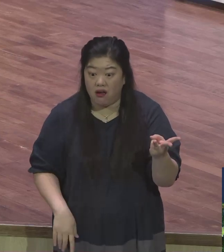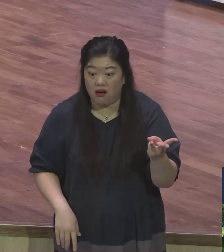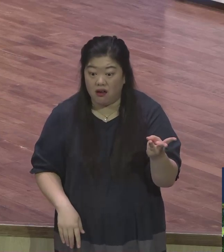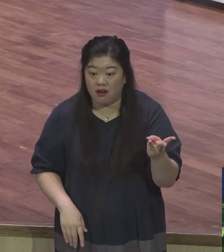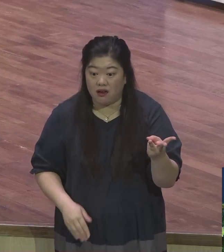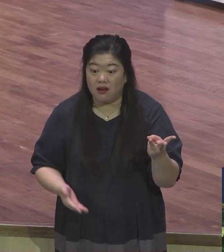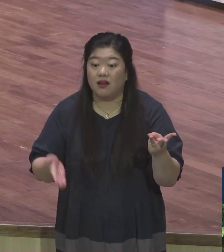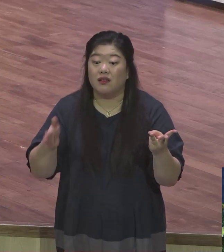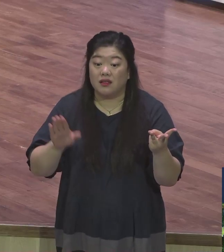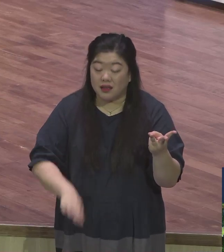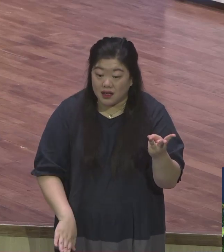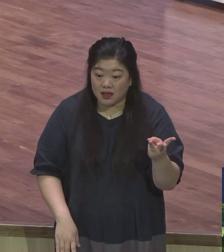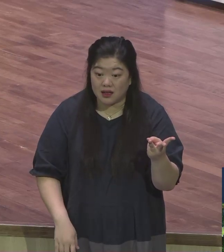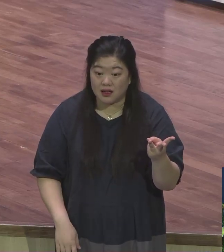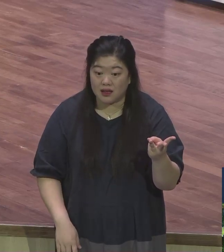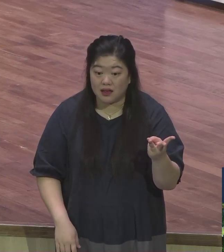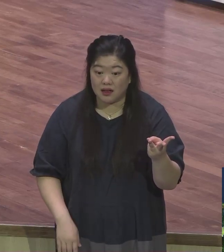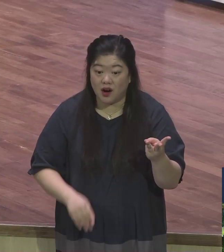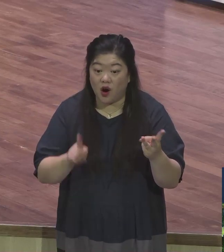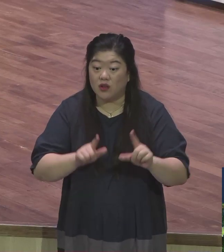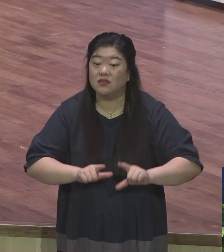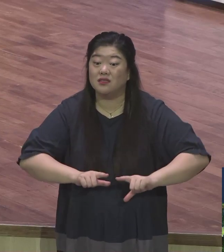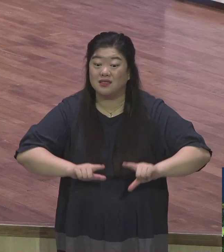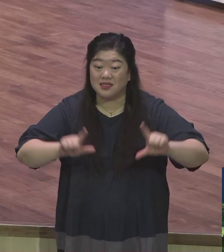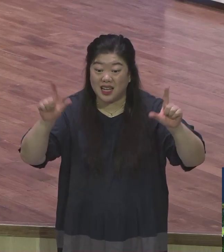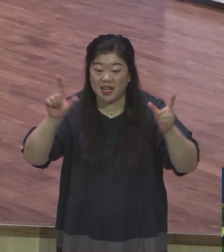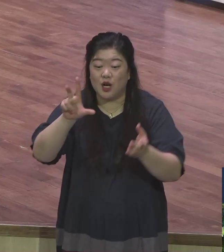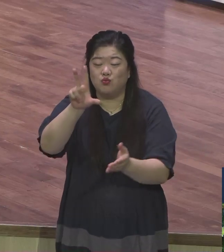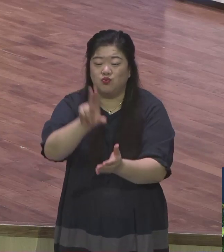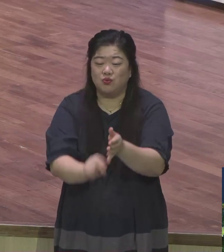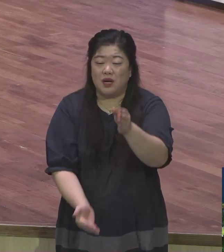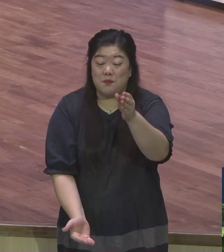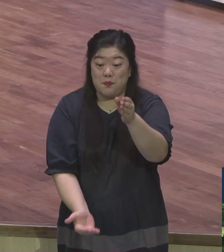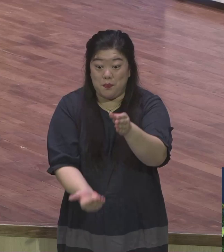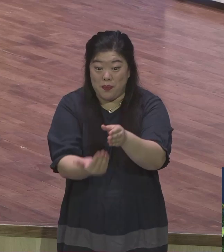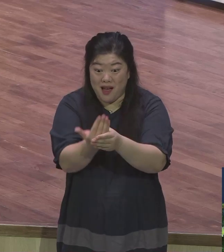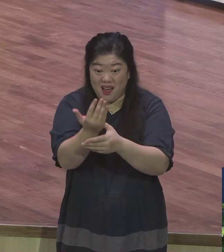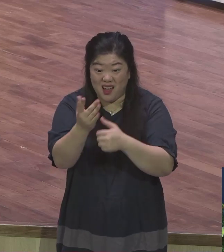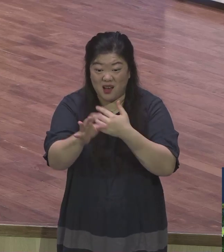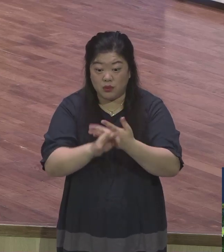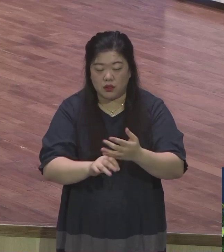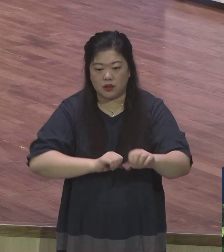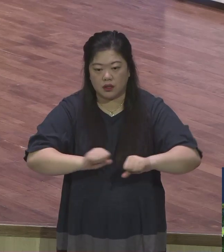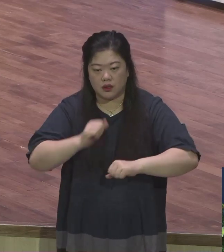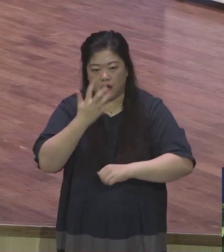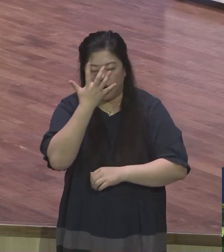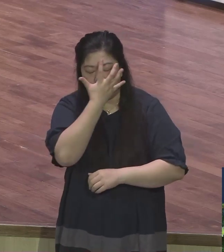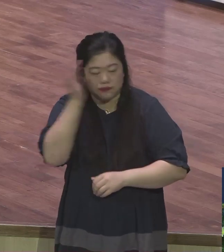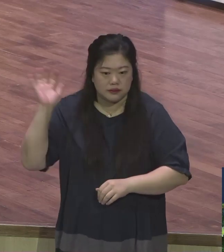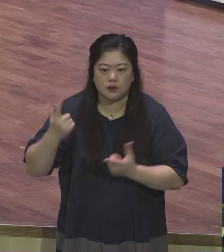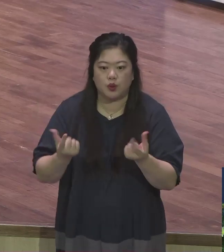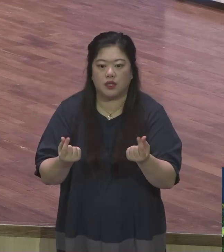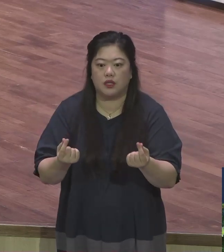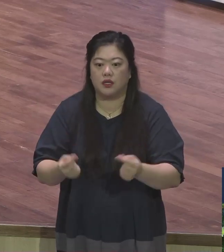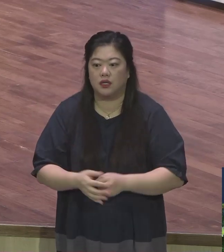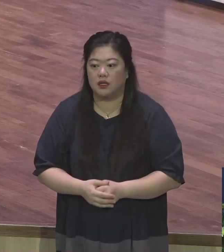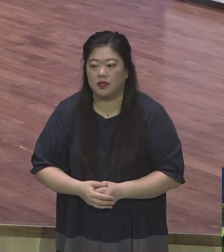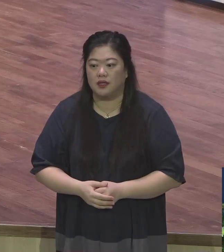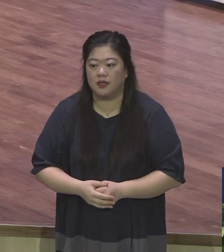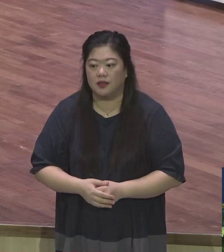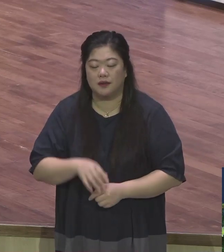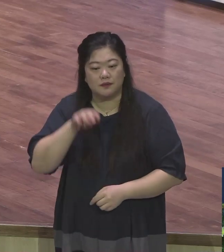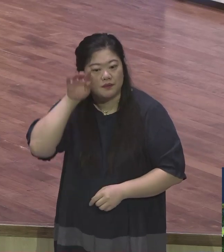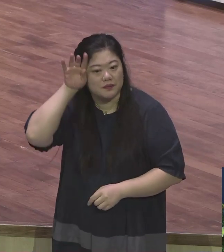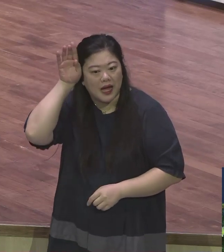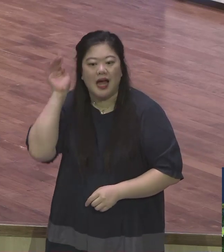착합니다. 어느 날 나옵니다. 날 문제 사건 딱 터지면 나와요. 바르셔인처럼 율법의